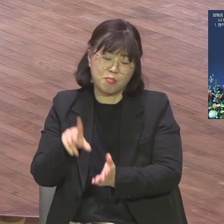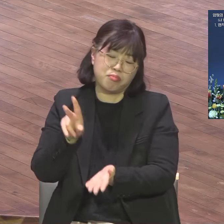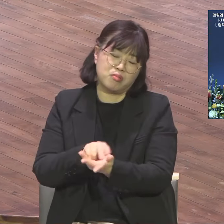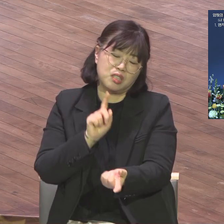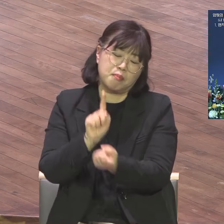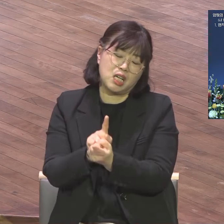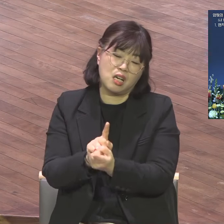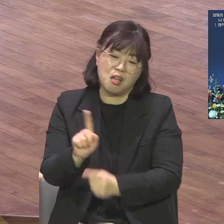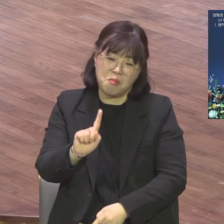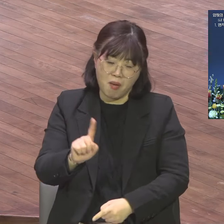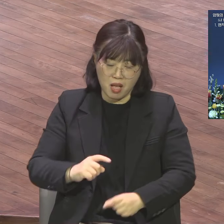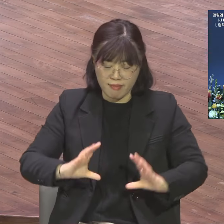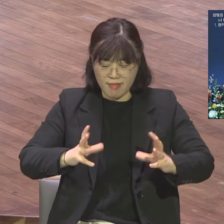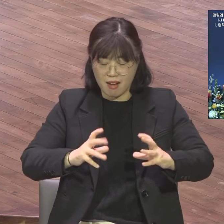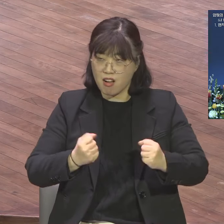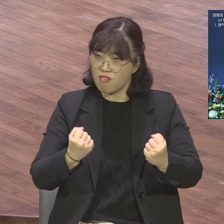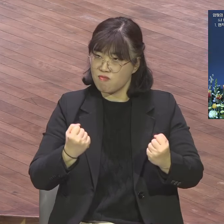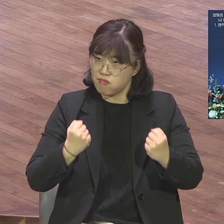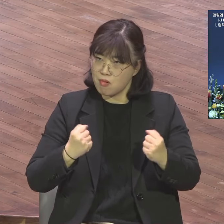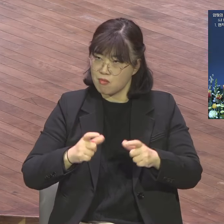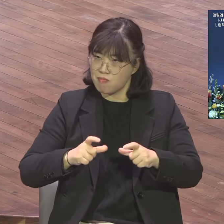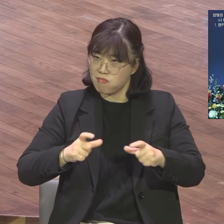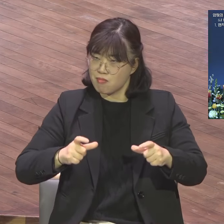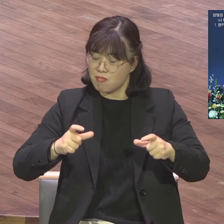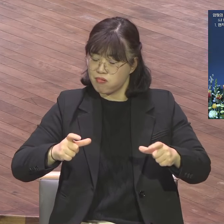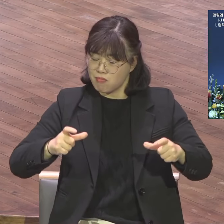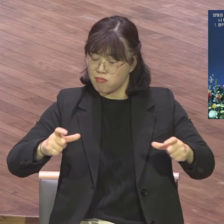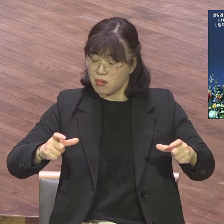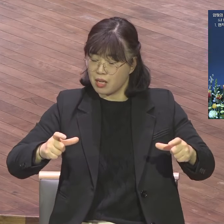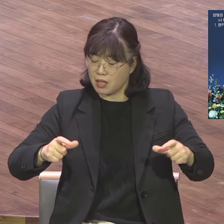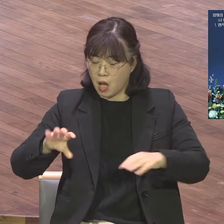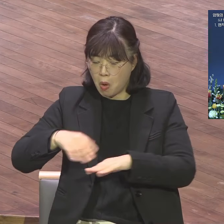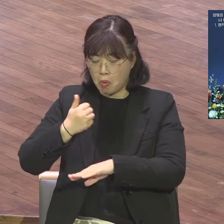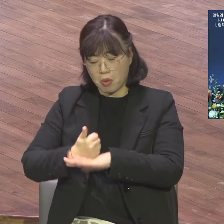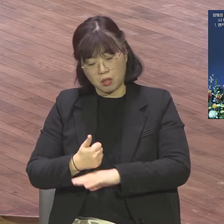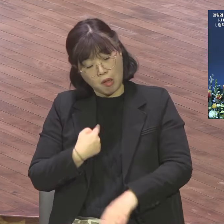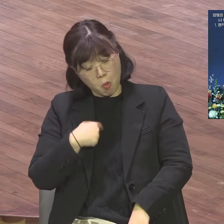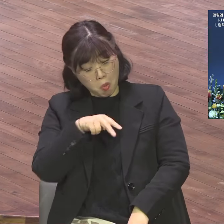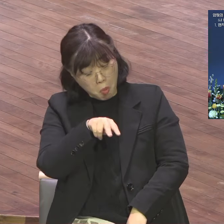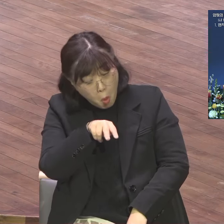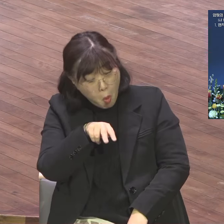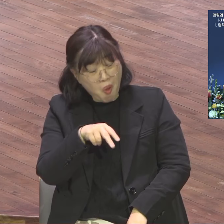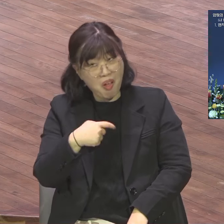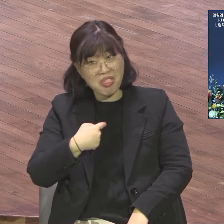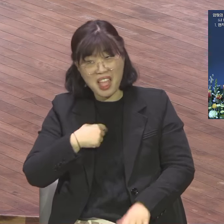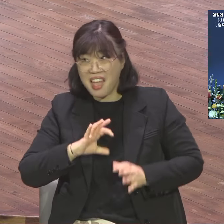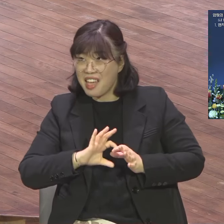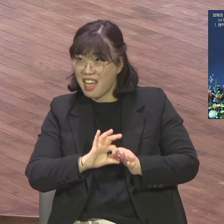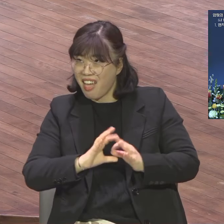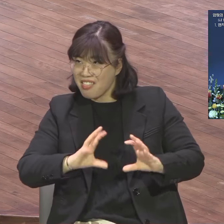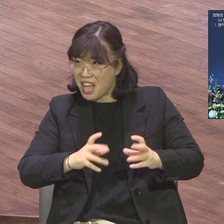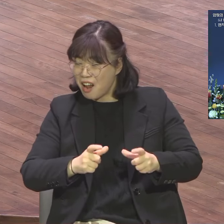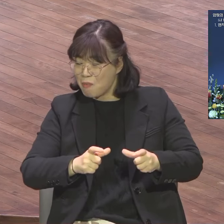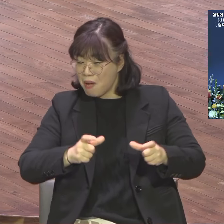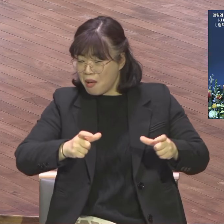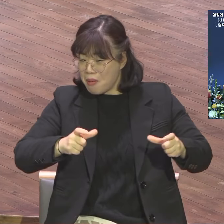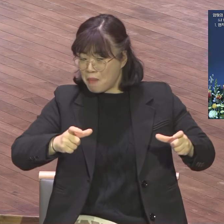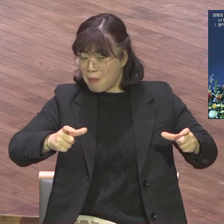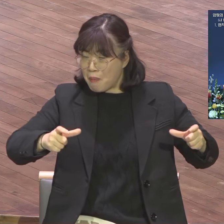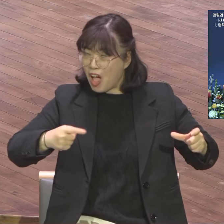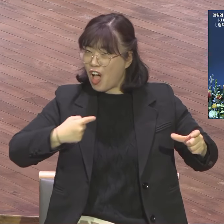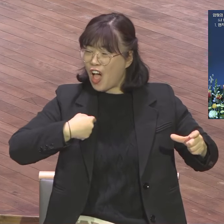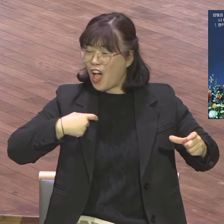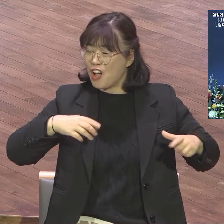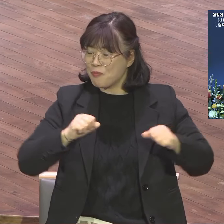나라가 강성해지니까 마음이 어떻게 돼요? 교만해졌어. 요시아 왕이 교만해지기 시작합니다.